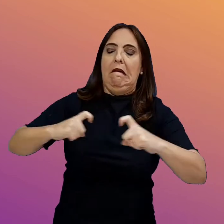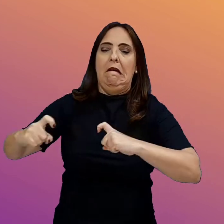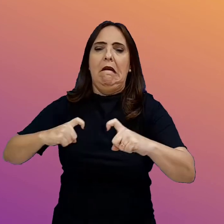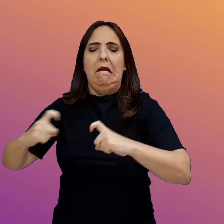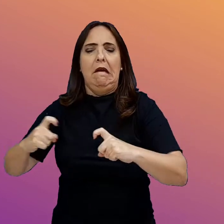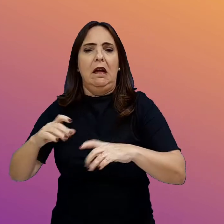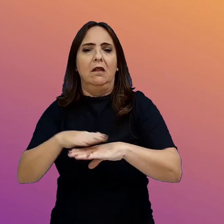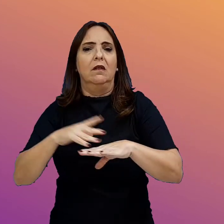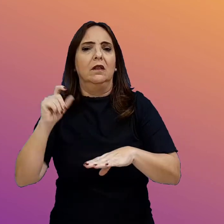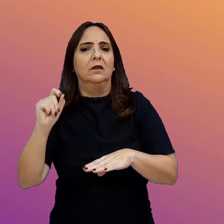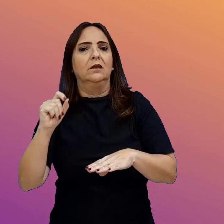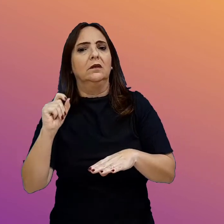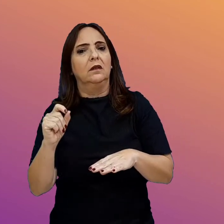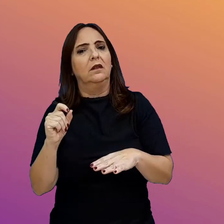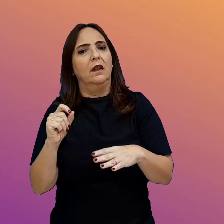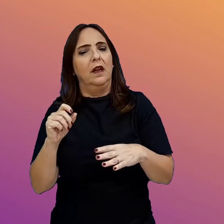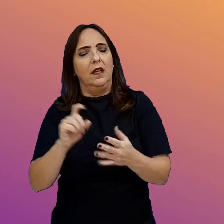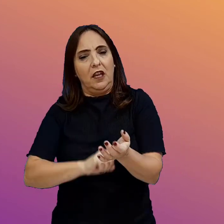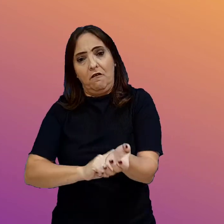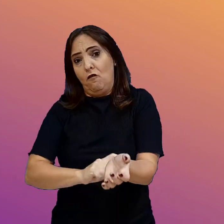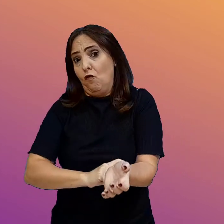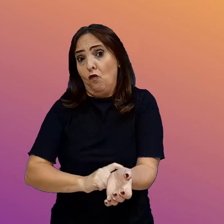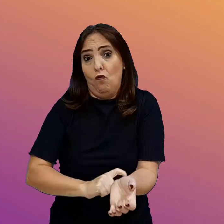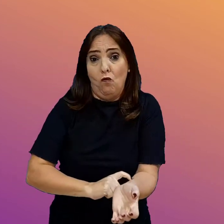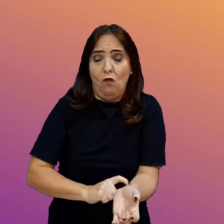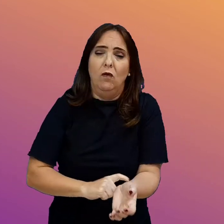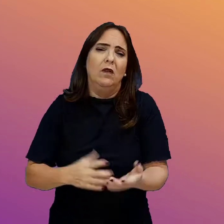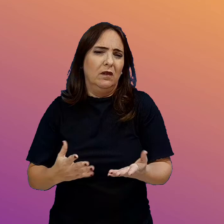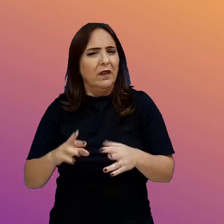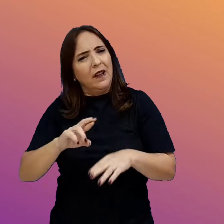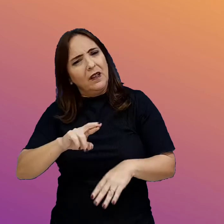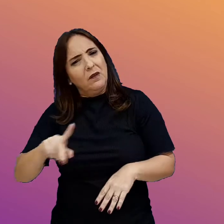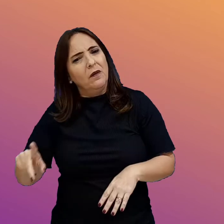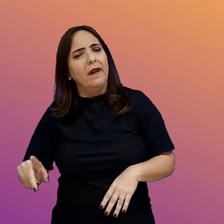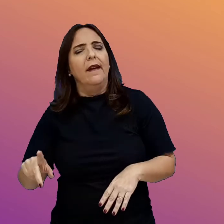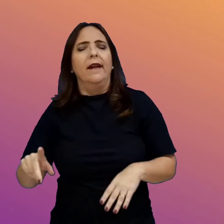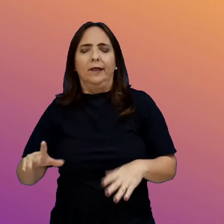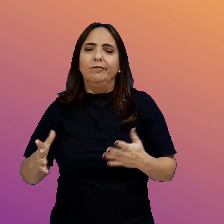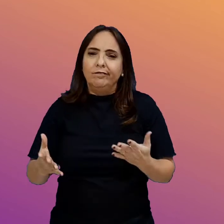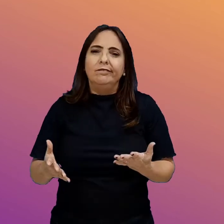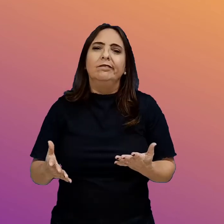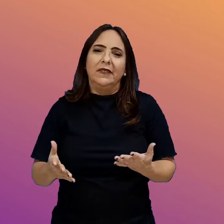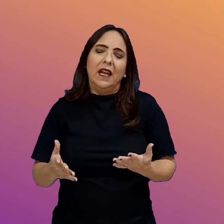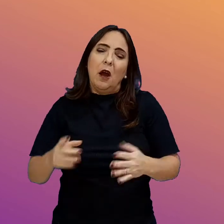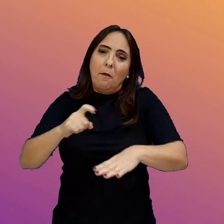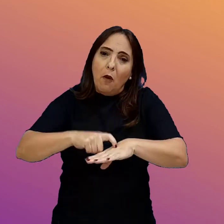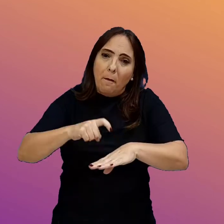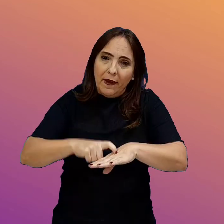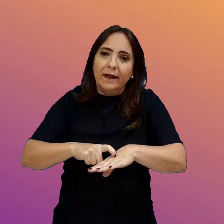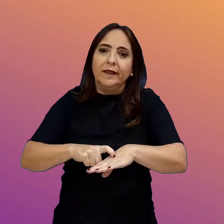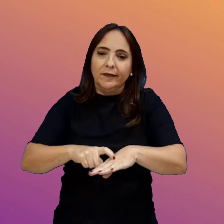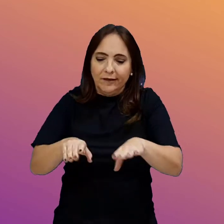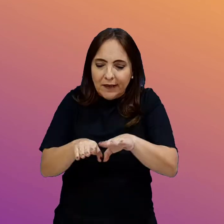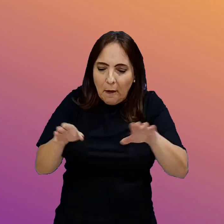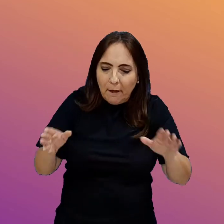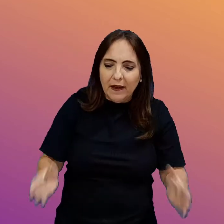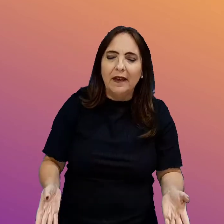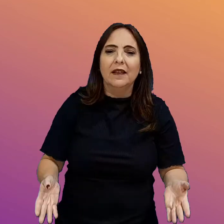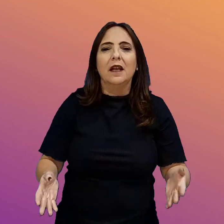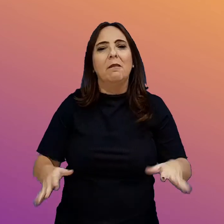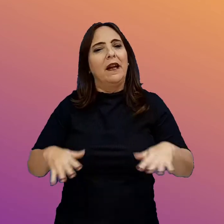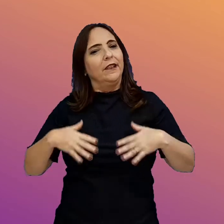e ali a conversa é tensa, acaba tendo mais defesa do que escuta, do que